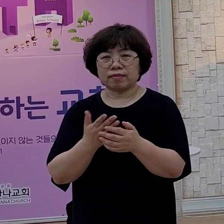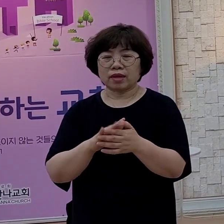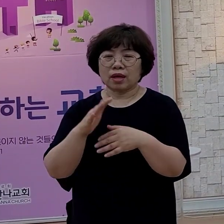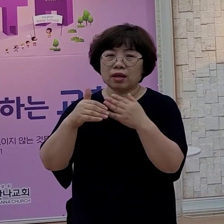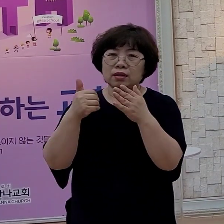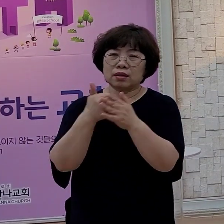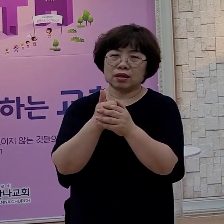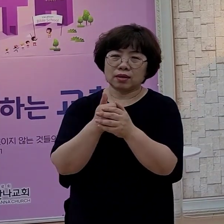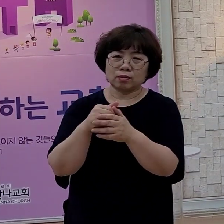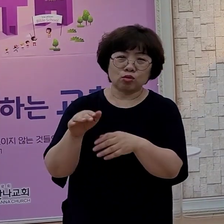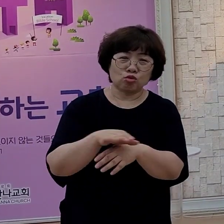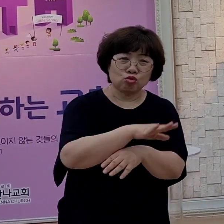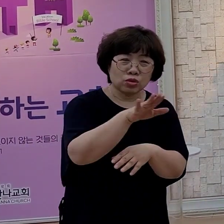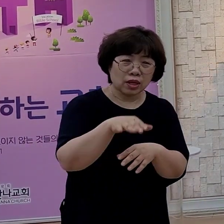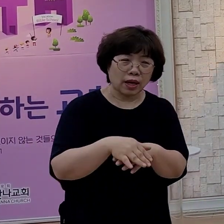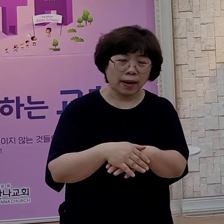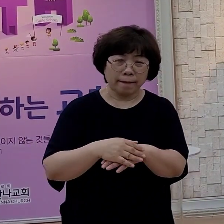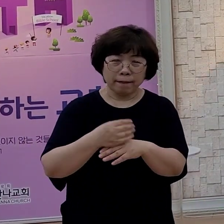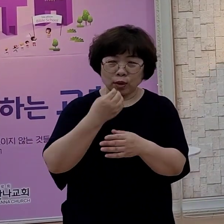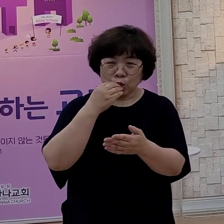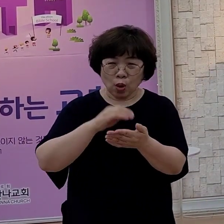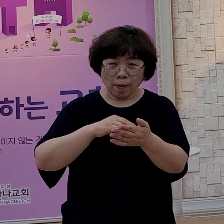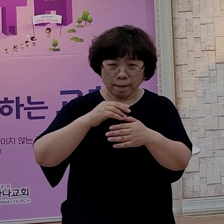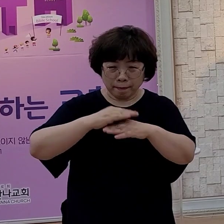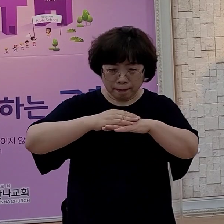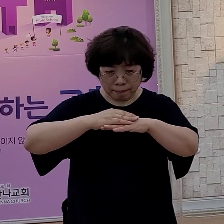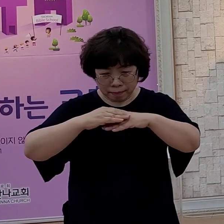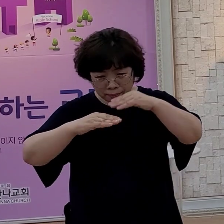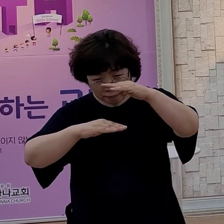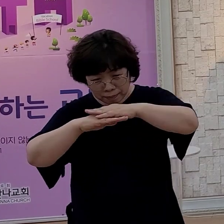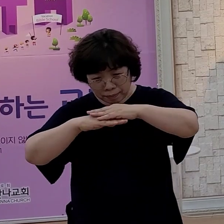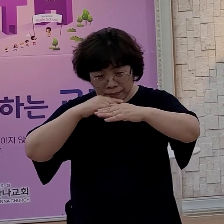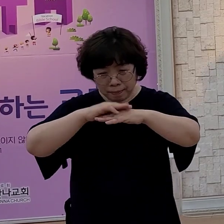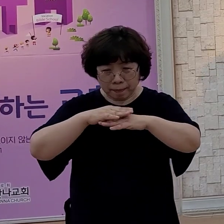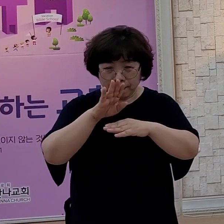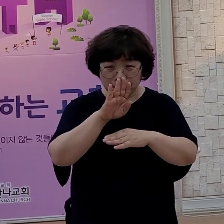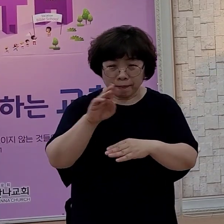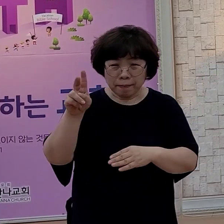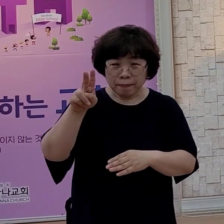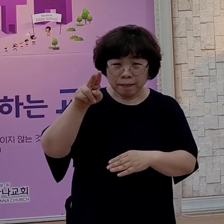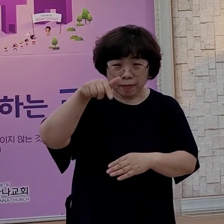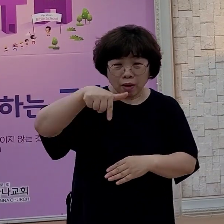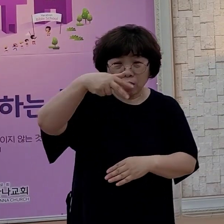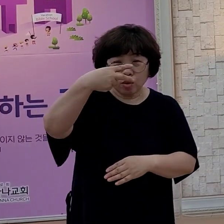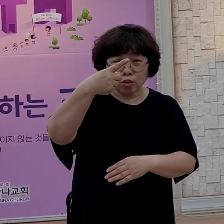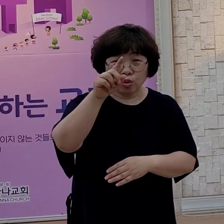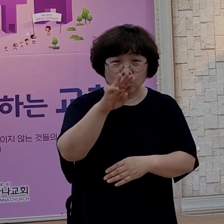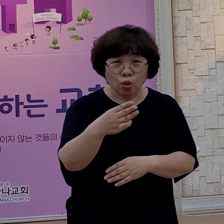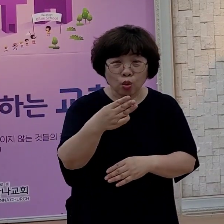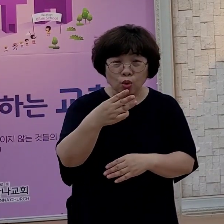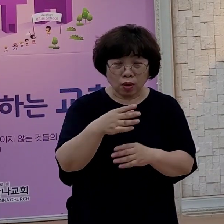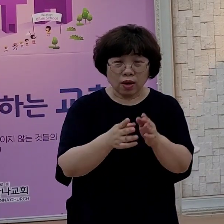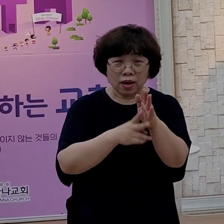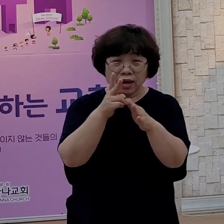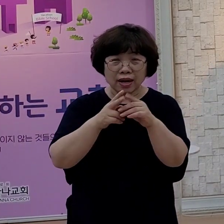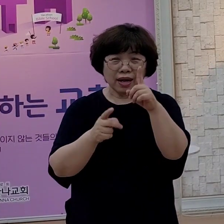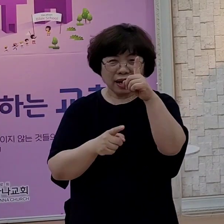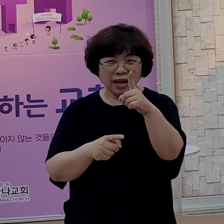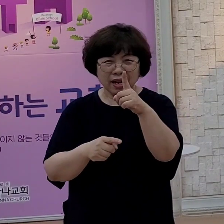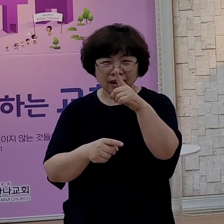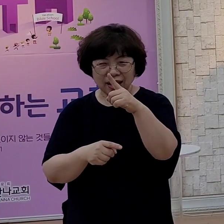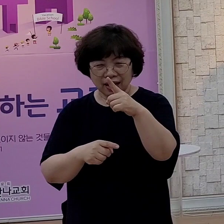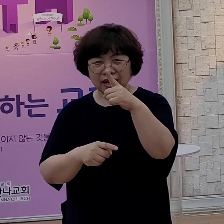2장, 3장, 4장 올릴 수 있는 사람 그래서 이 교회를 세워가는 사람으로 참 옛날에 비해서 우리 처음 모습 다 알잖아요. 2012년